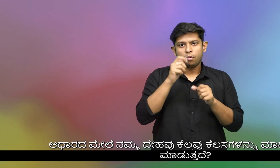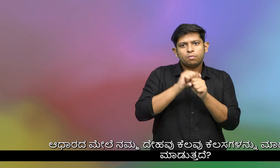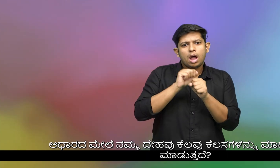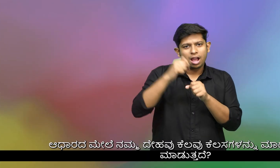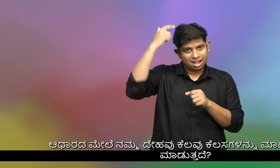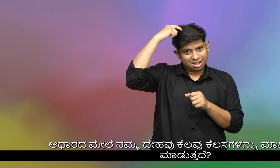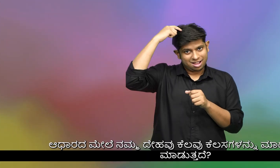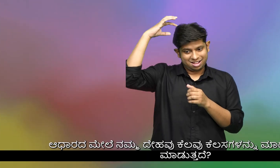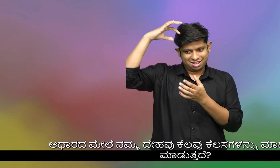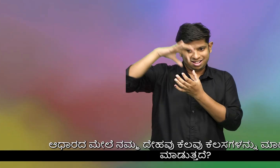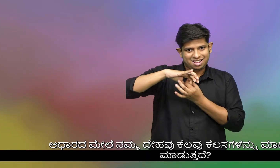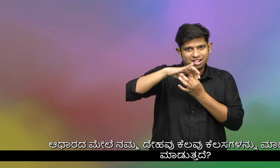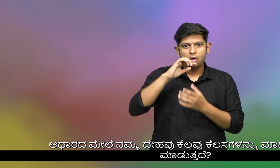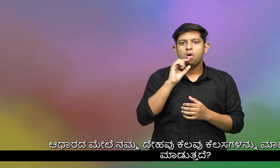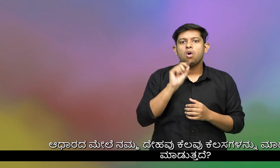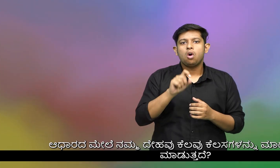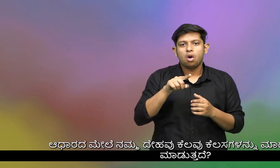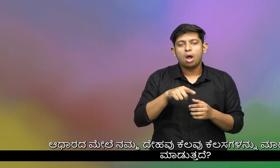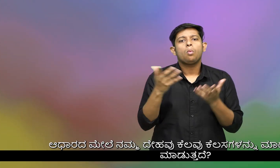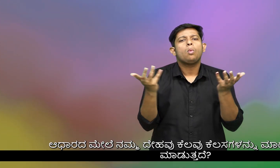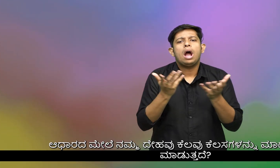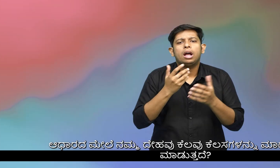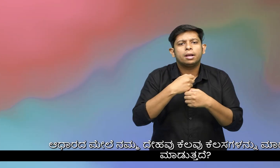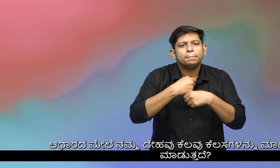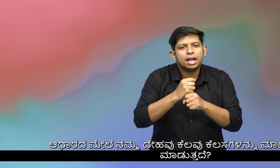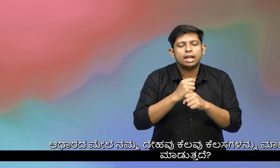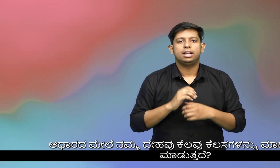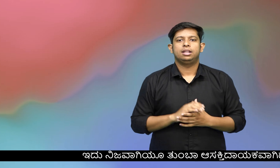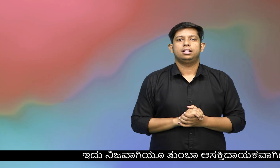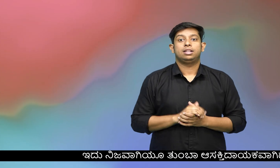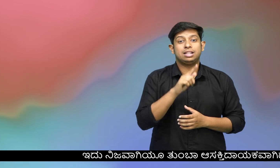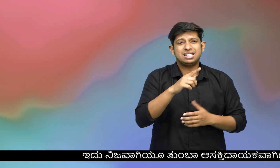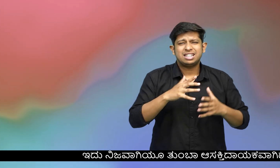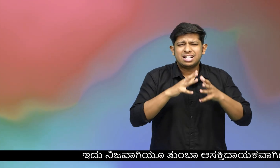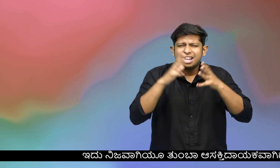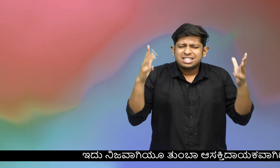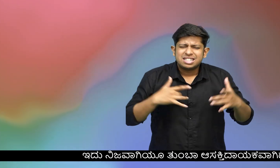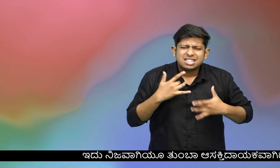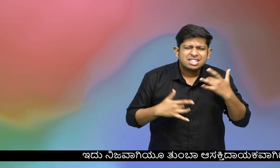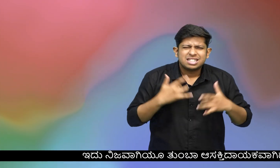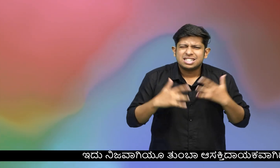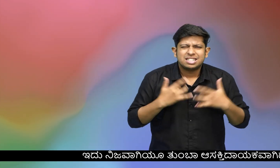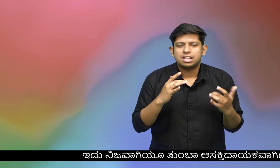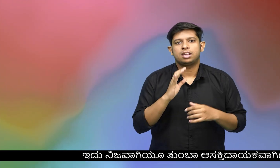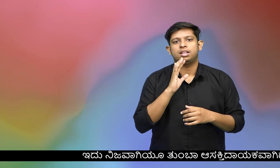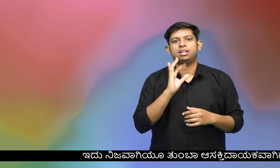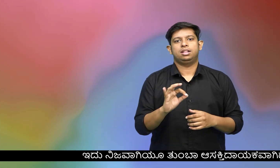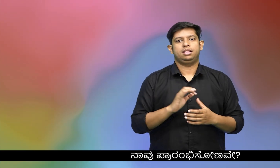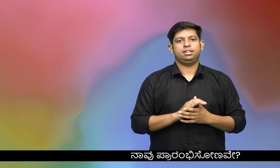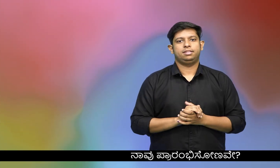ನಮ್ಮ ದೇಹವು ಕೆಲವು ಕೆಲಸಗಳನ್ನು ಮಾಡಲು ಏನು ಮಾಡುತ್ತದೆ? ಇದು ನಿಜವಾಗಿಯೂ ತುಂಬ ಆಸಕ್ತಿದಾಯಕವಾಗಿದೆ.